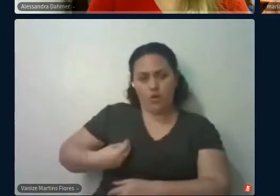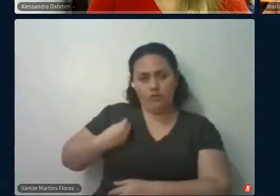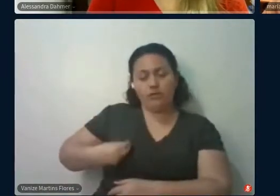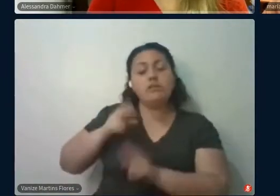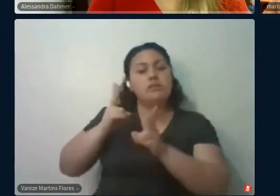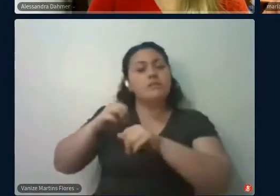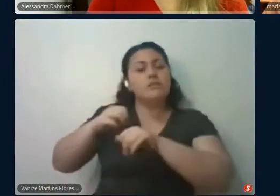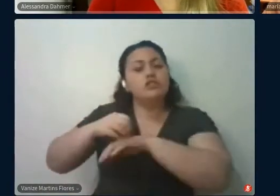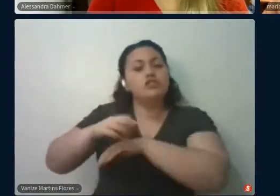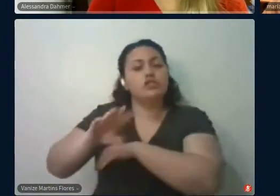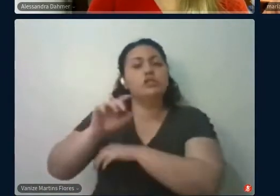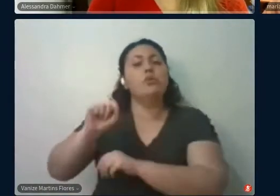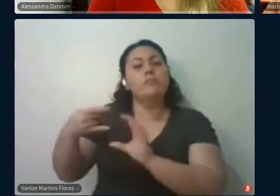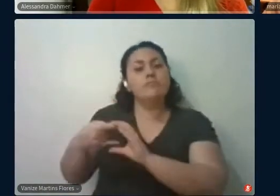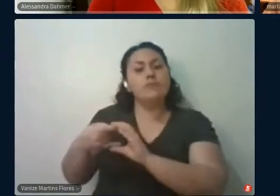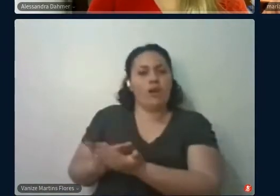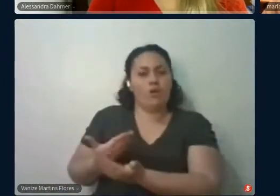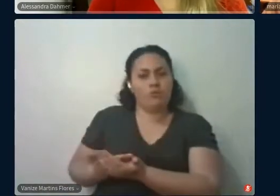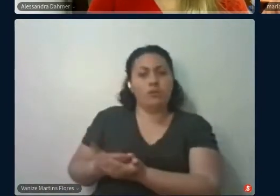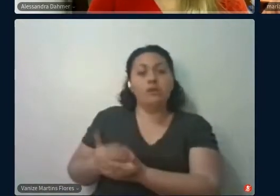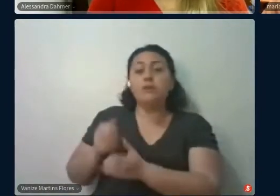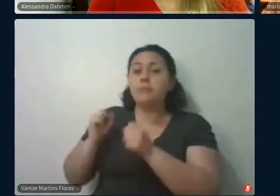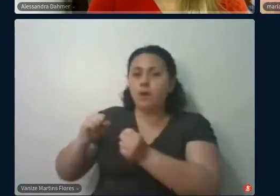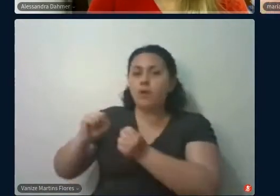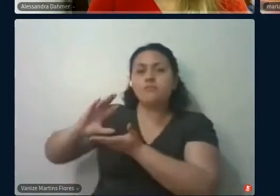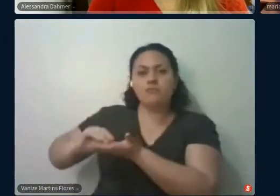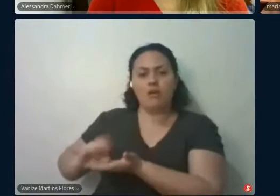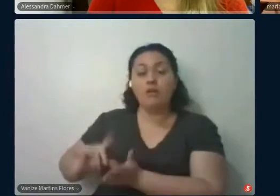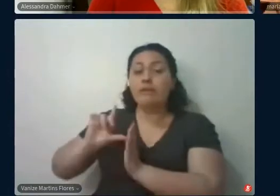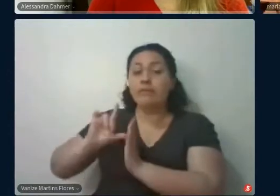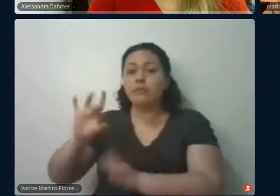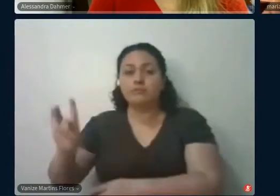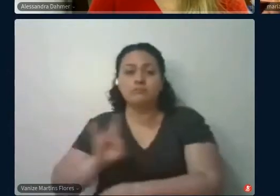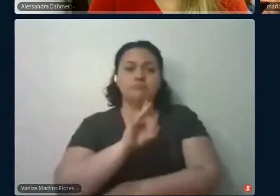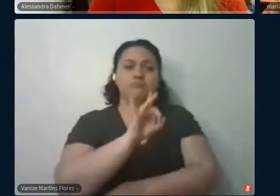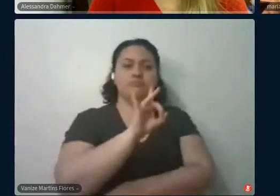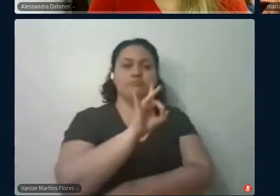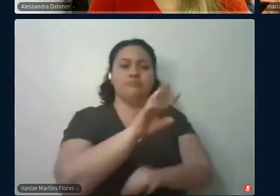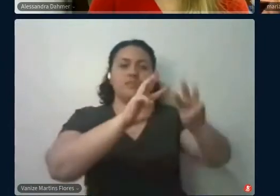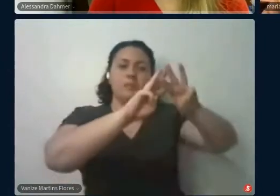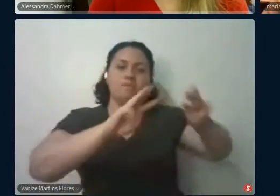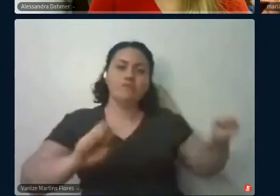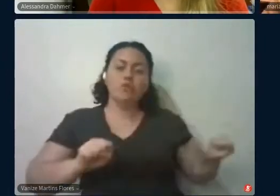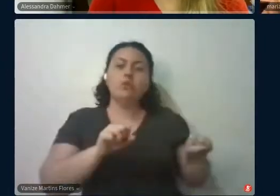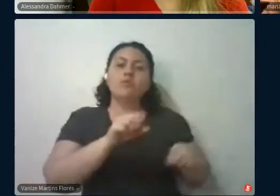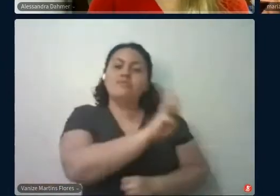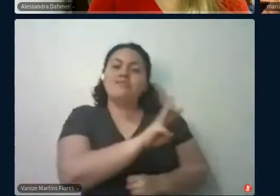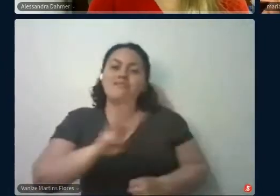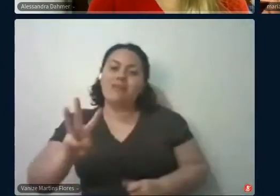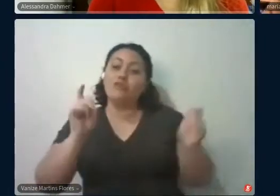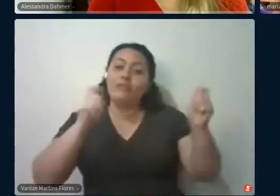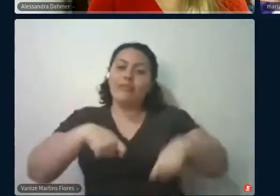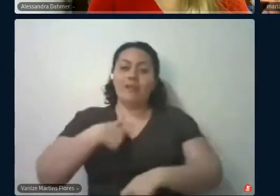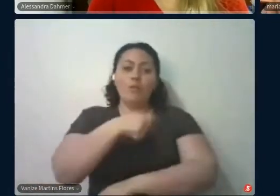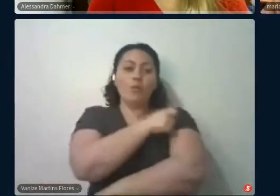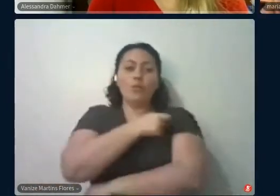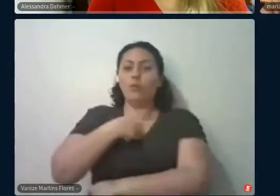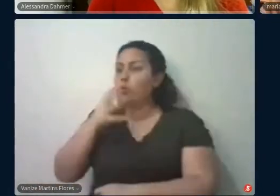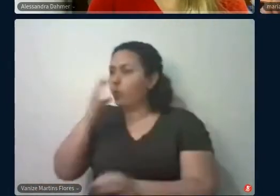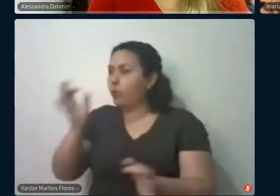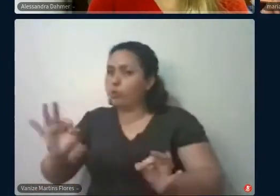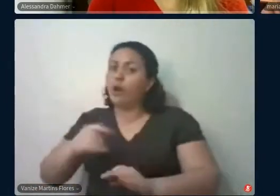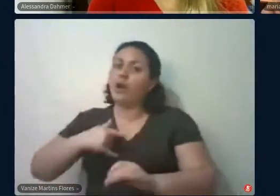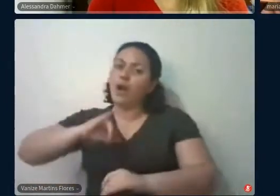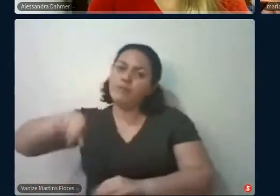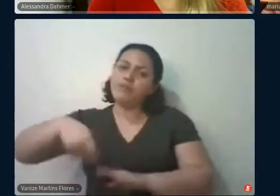aulas podem ser, então, gravadas e colocado o link no Moodle para que os alunos possam acessar depois. Então,